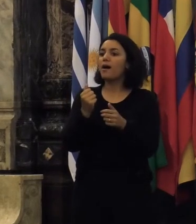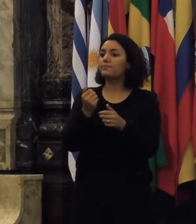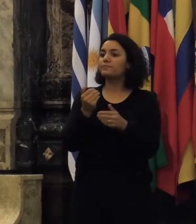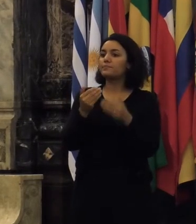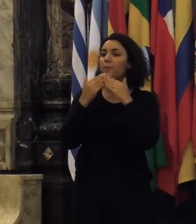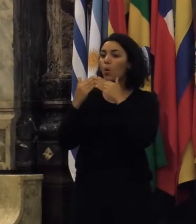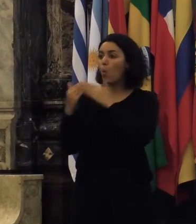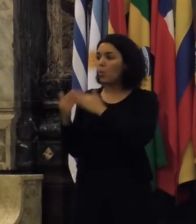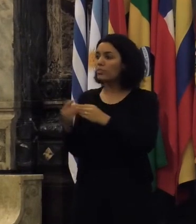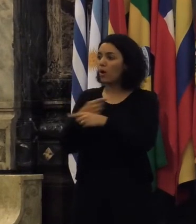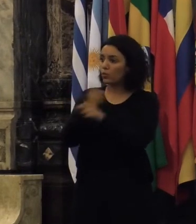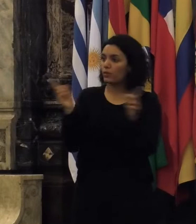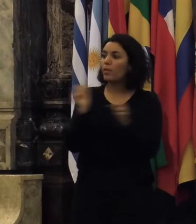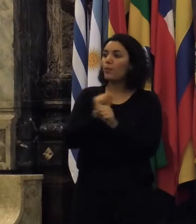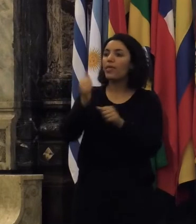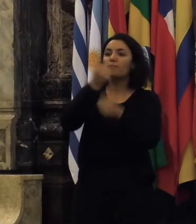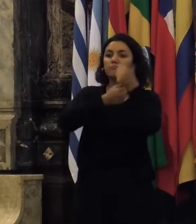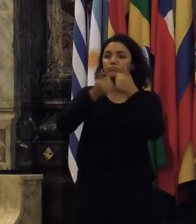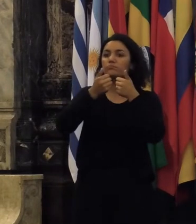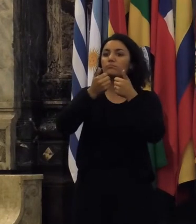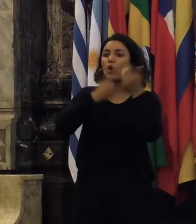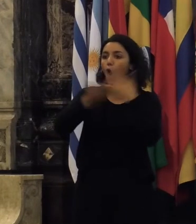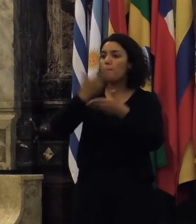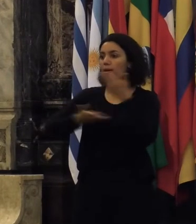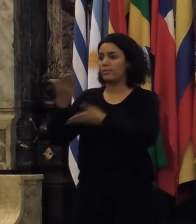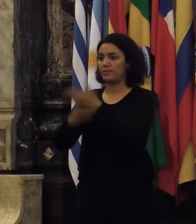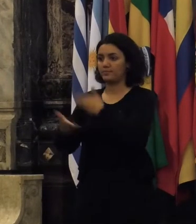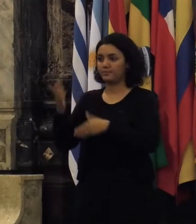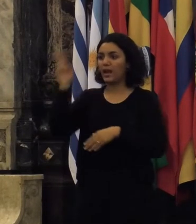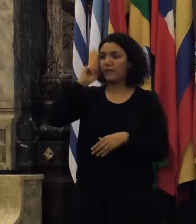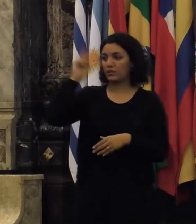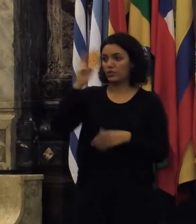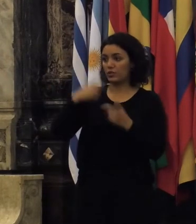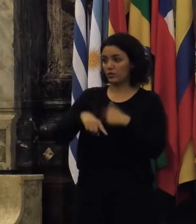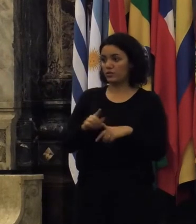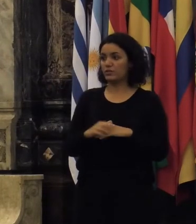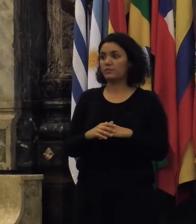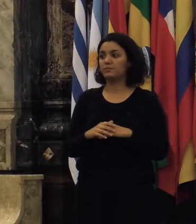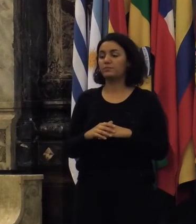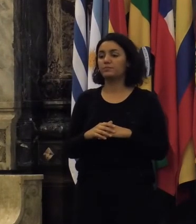tengamos alguna otra forma de retroalimentar estos intercambios. Entonces...